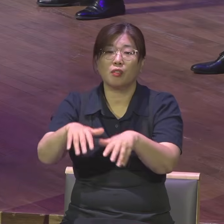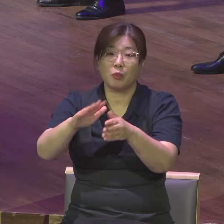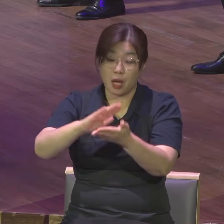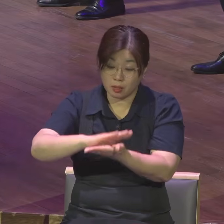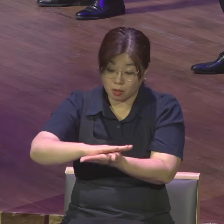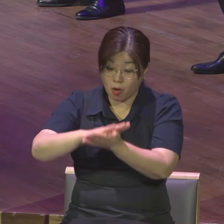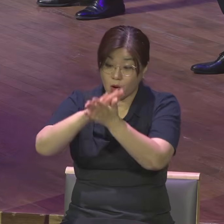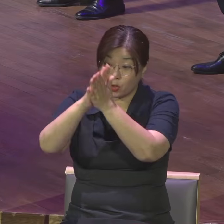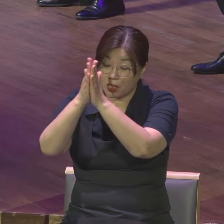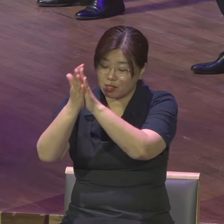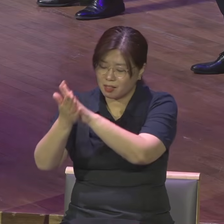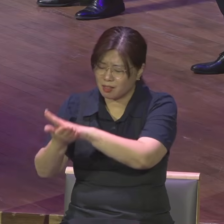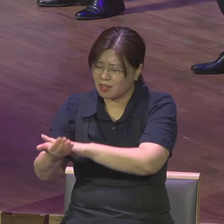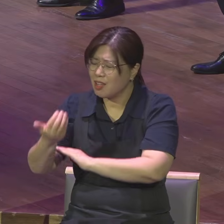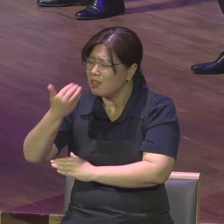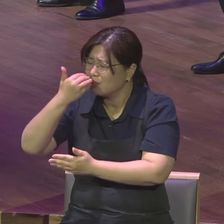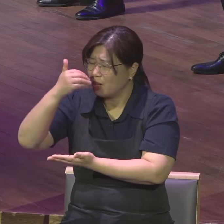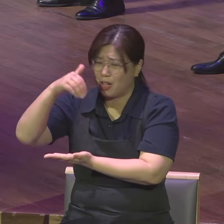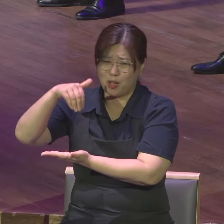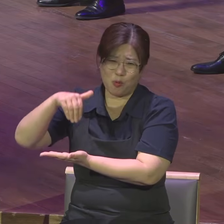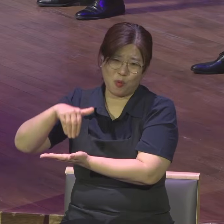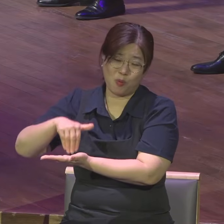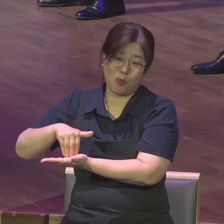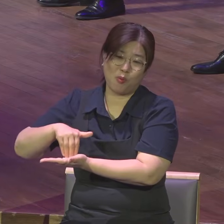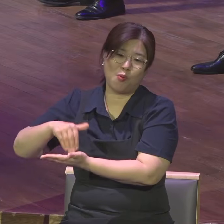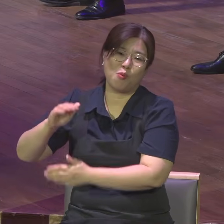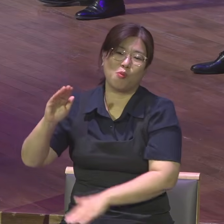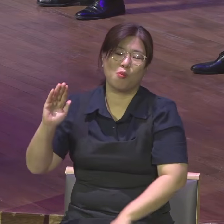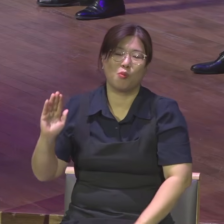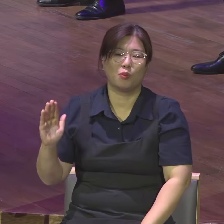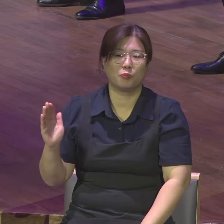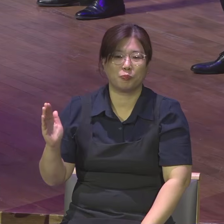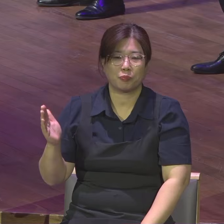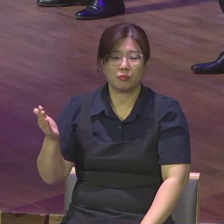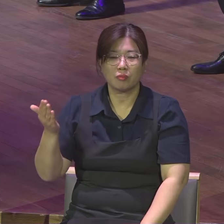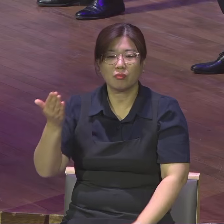파도가 반석이 되고